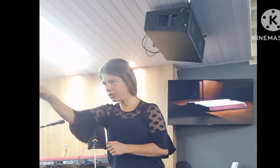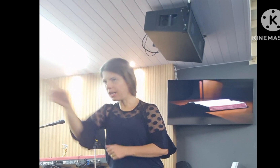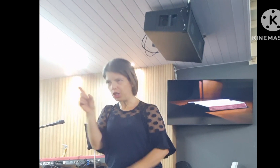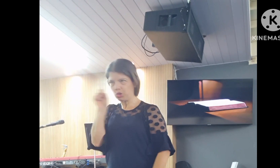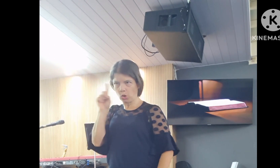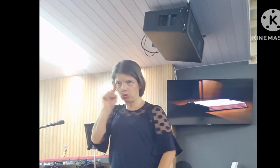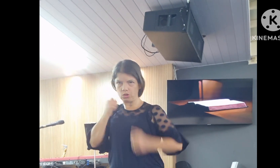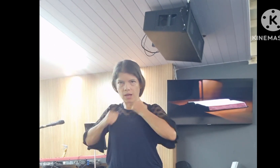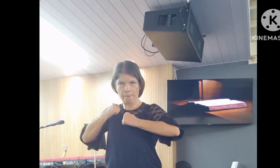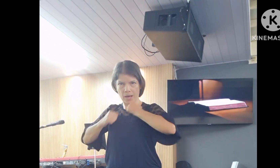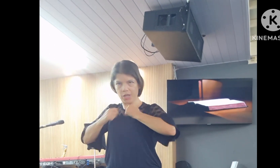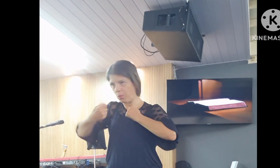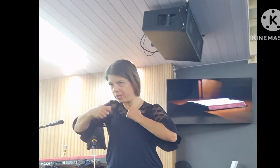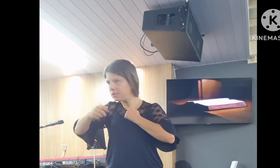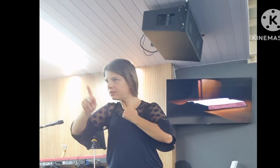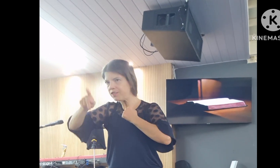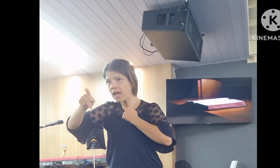Você sofre a ação do tempo.